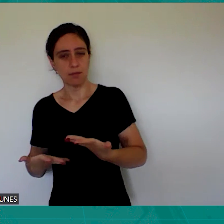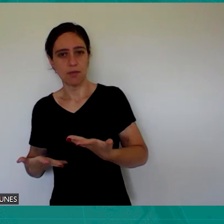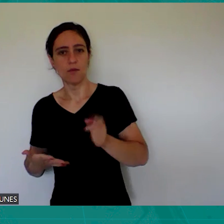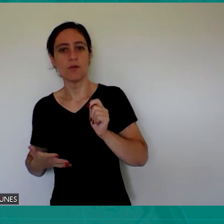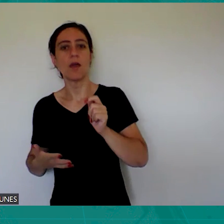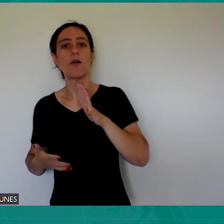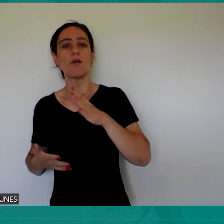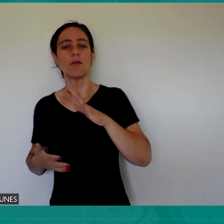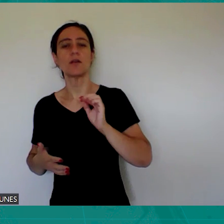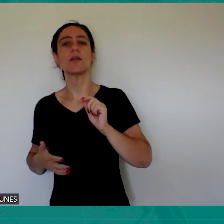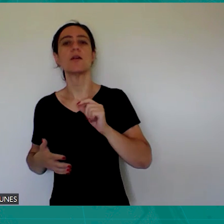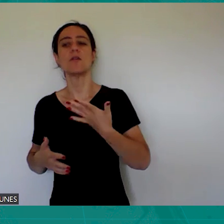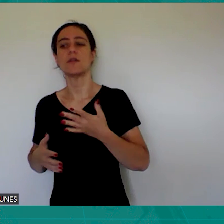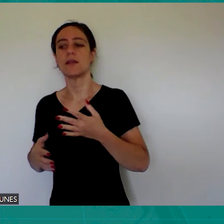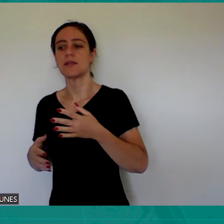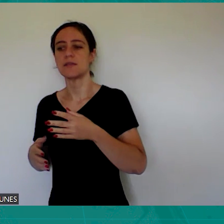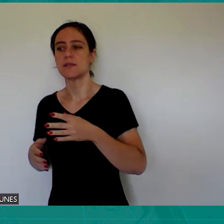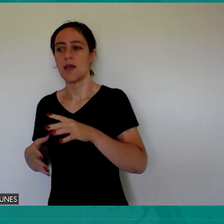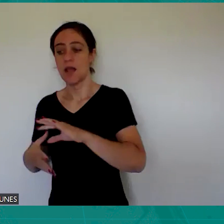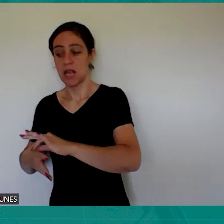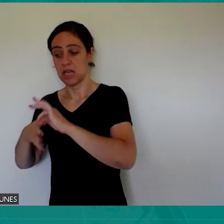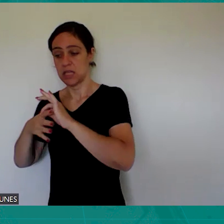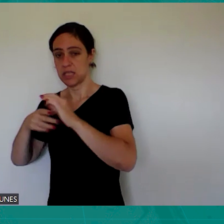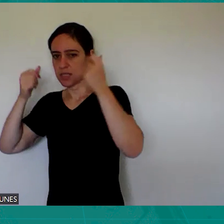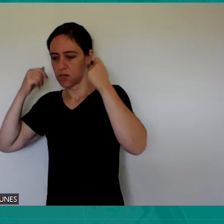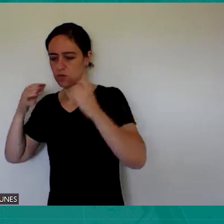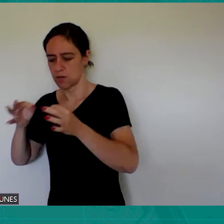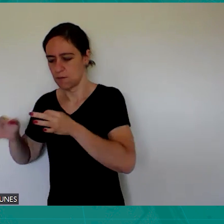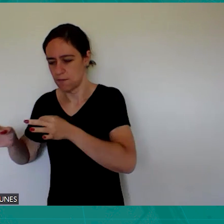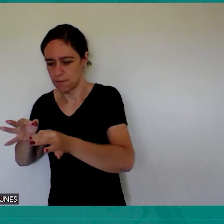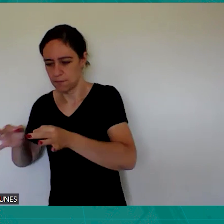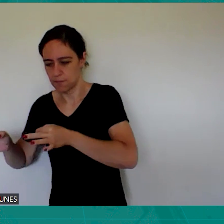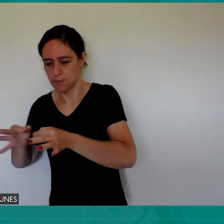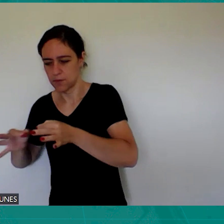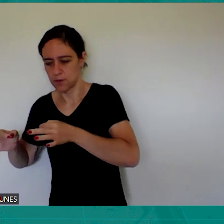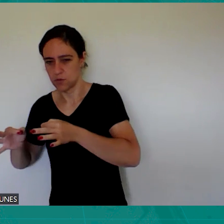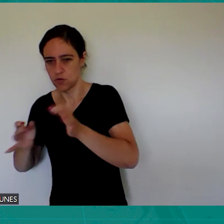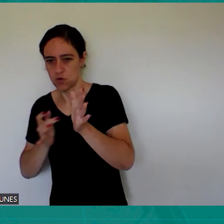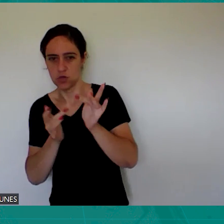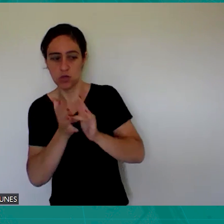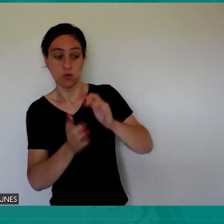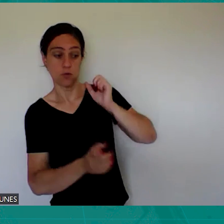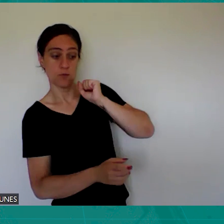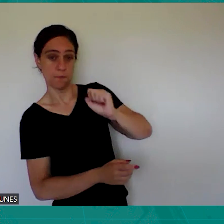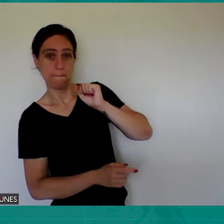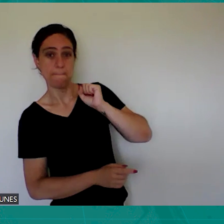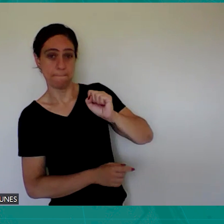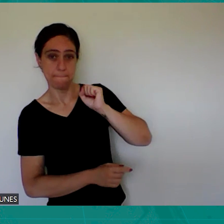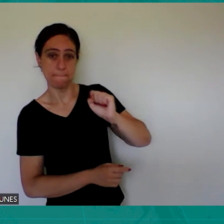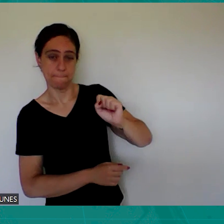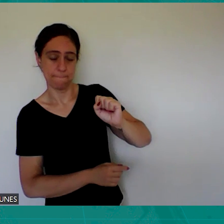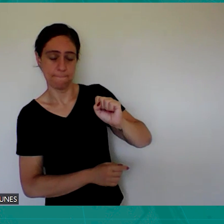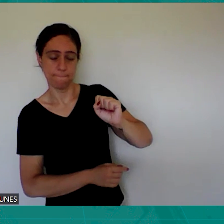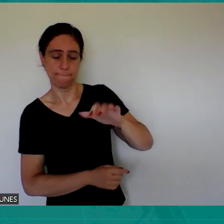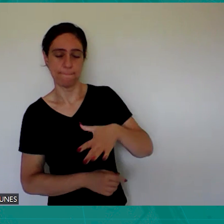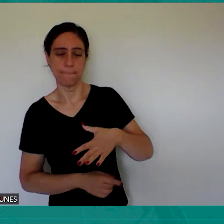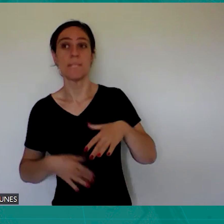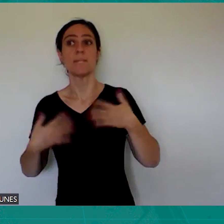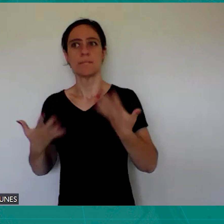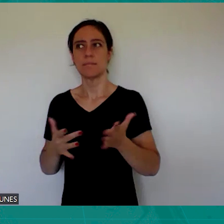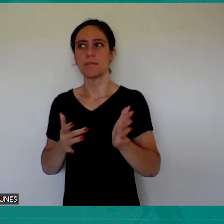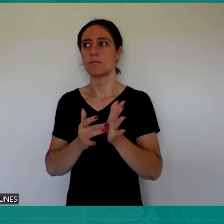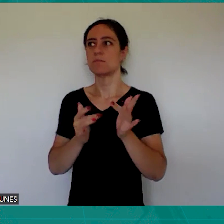queriam logo resolver essa situação matando a Jesus. Então Jesus, a partir desse